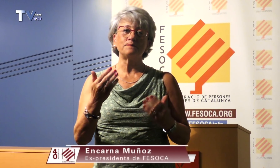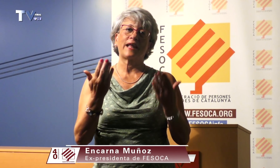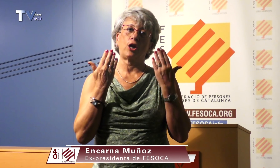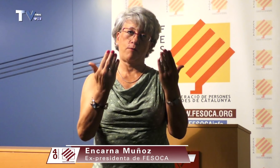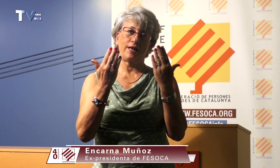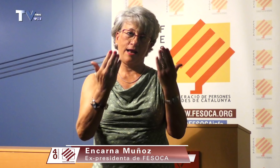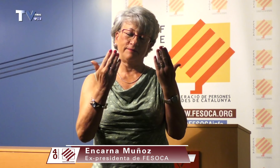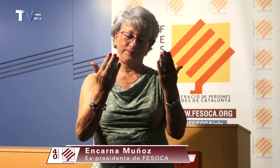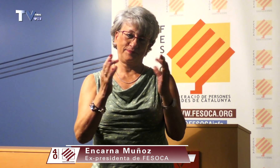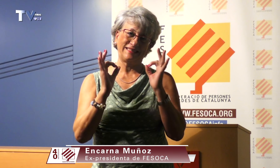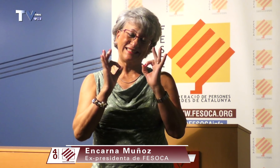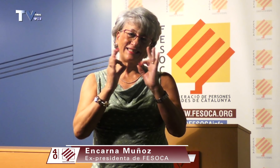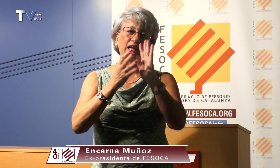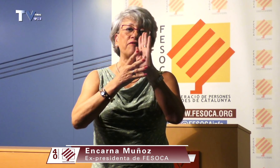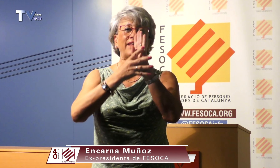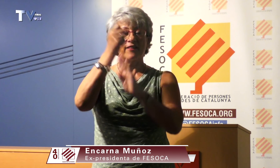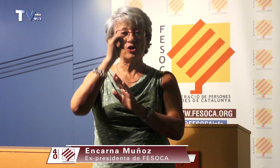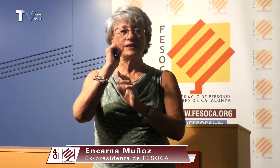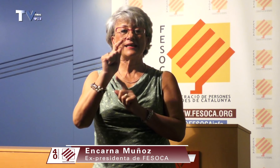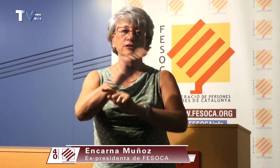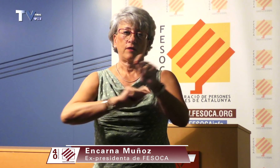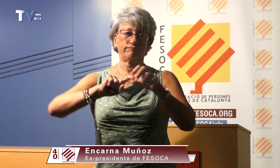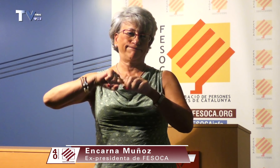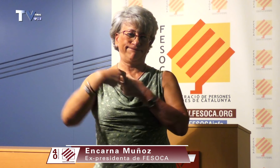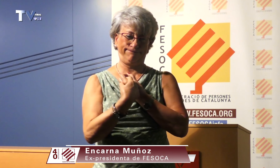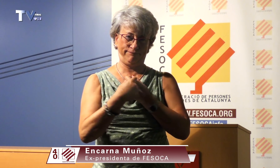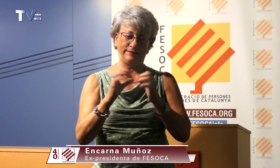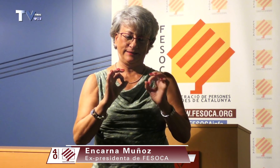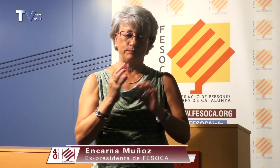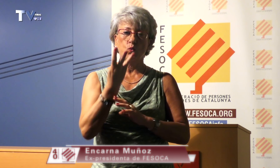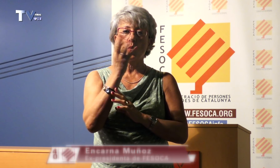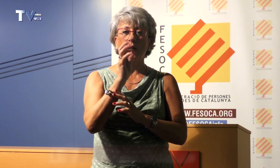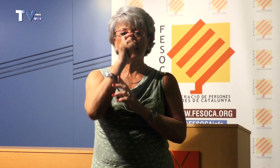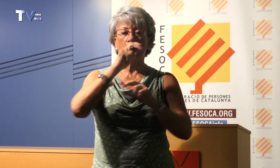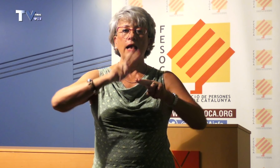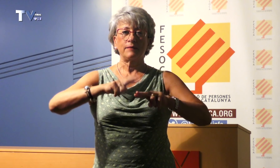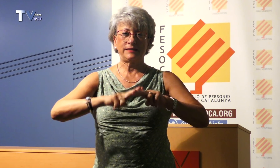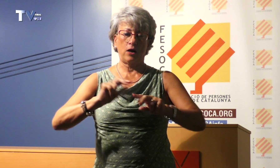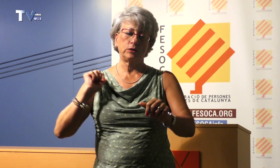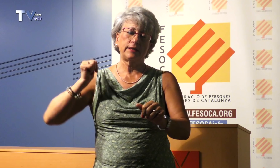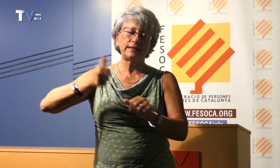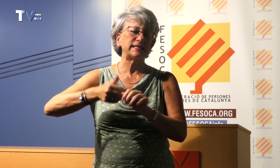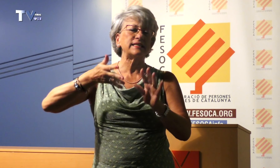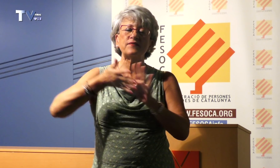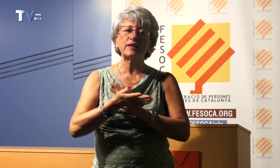Primer de tot, vull donar-vos l'enhorabona a FESOCA i a totes les associacions federades per aquest